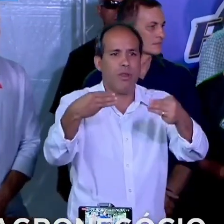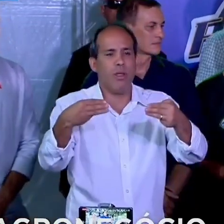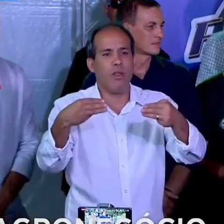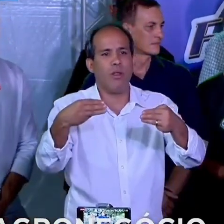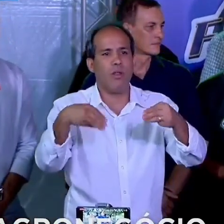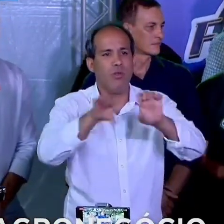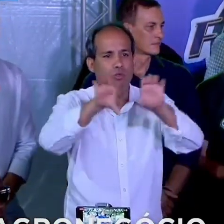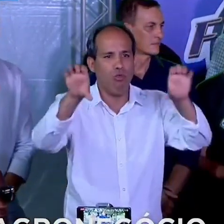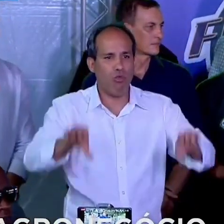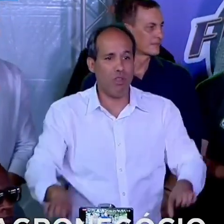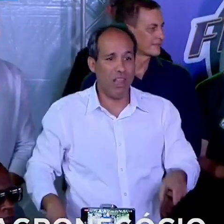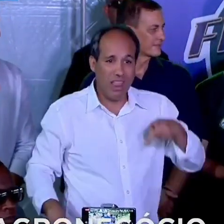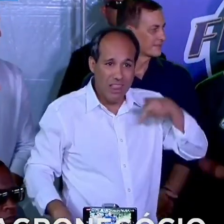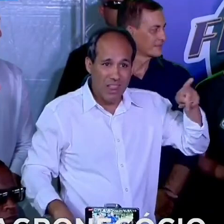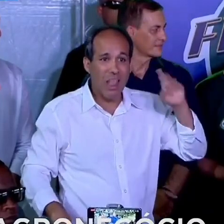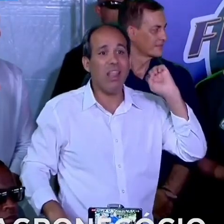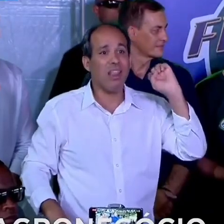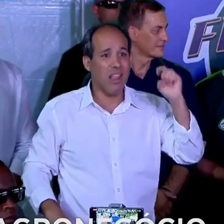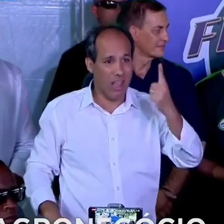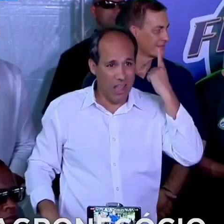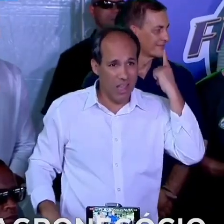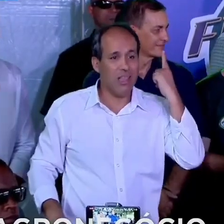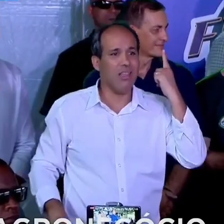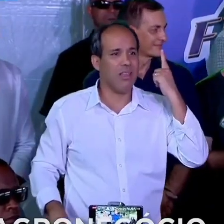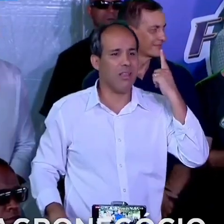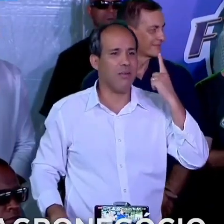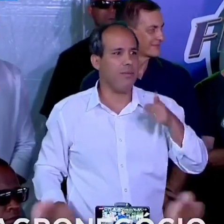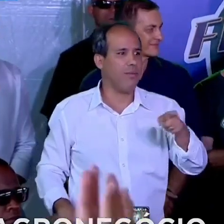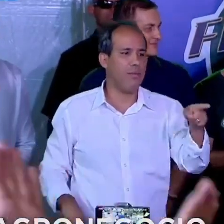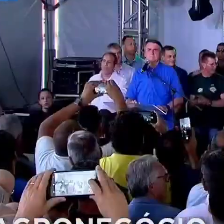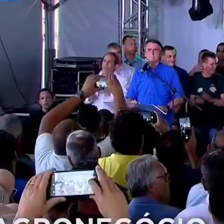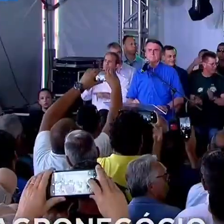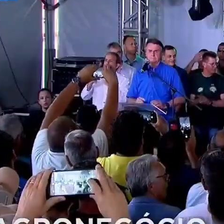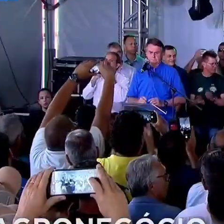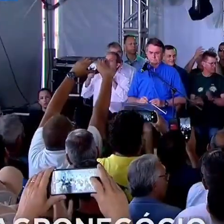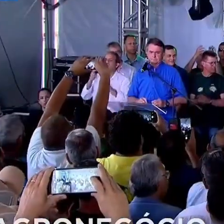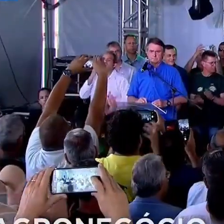um homem que, à frente daquele ministério...